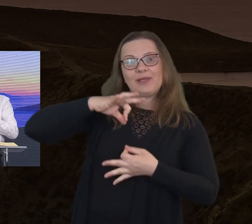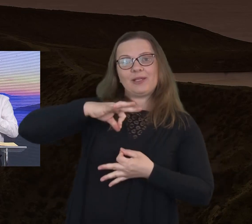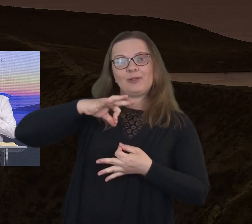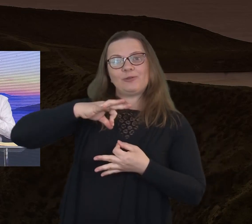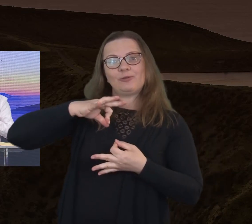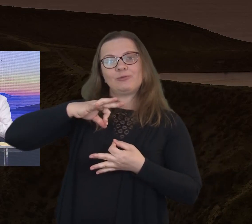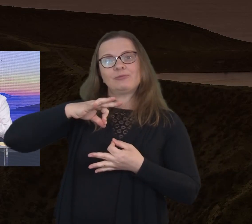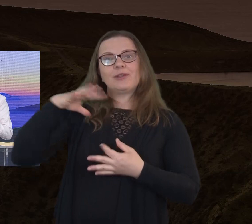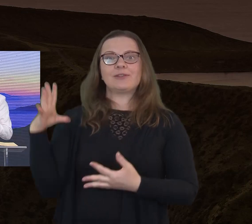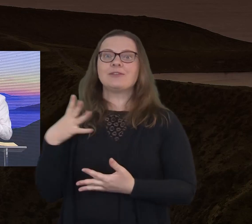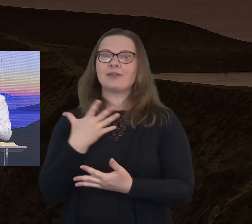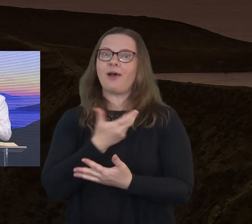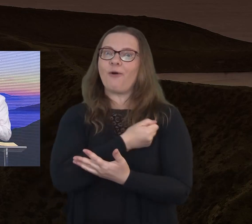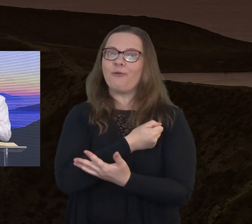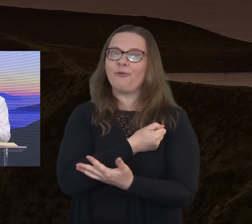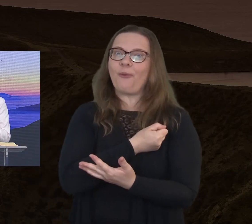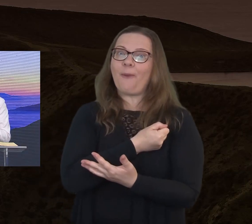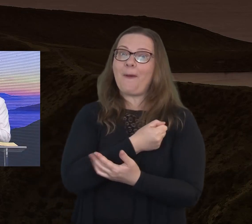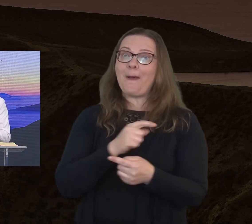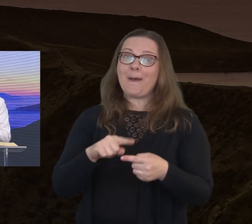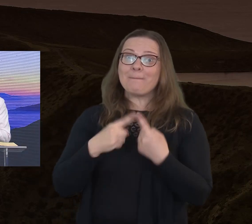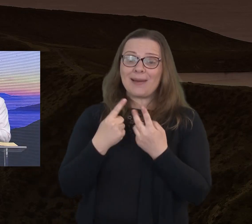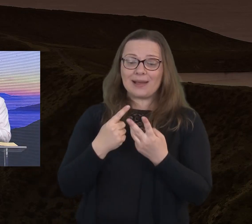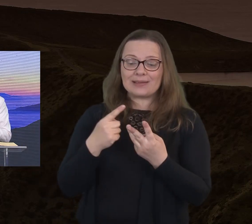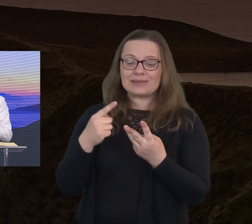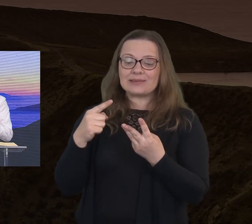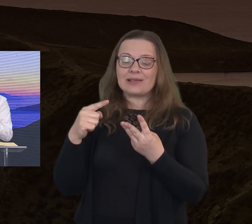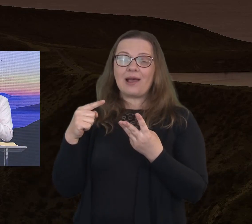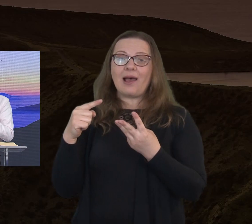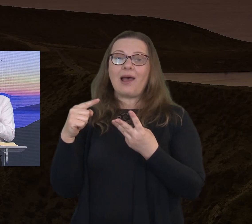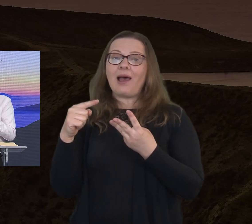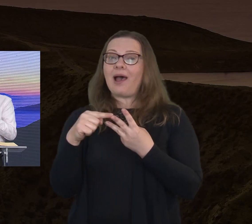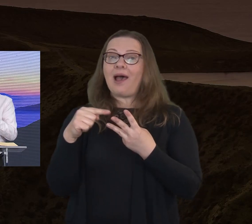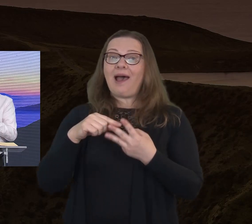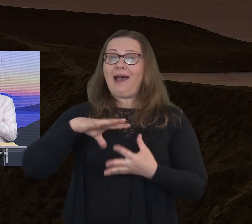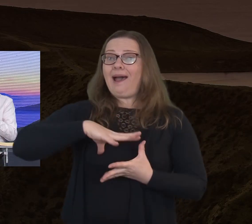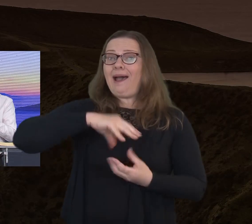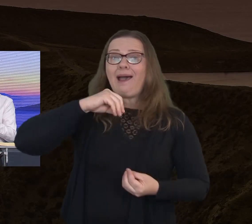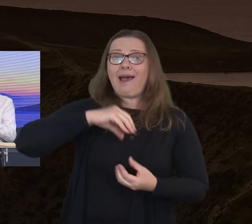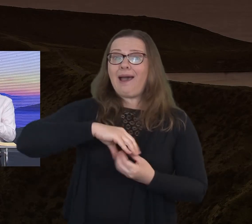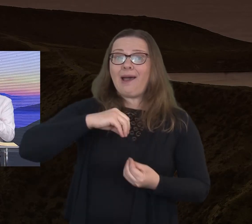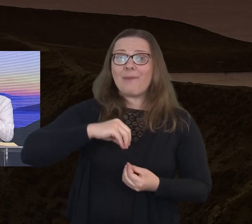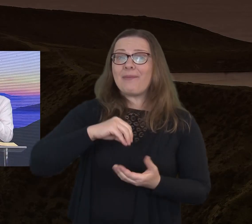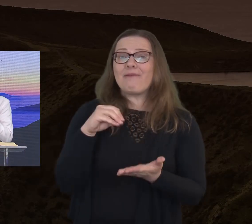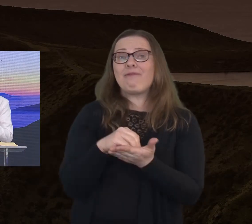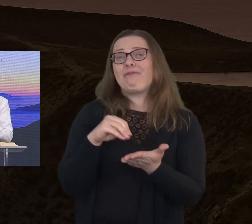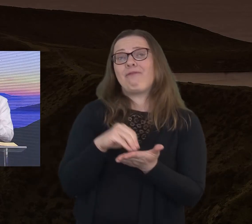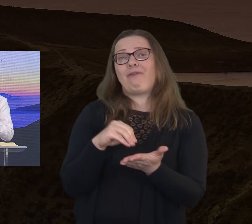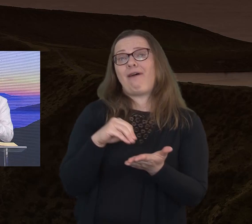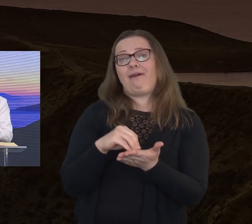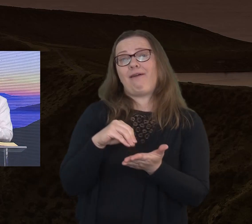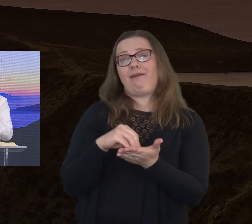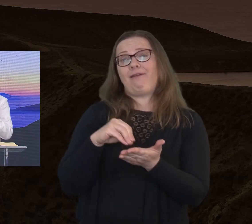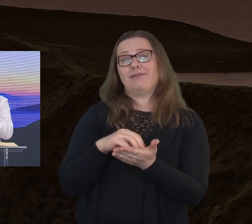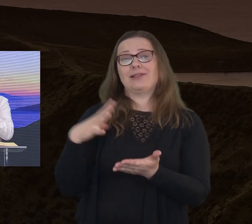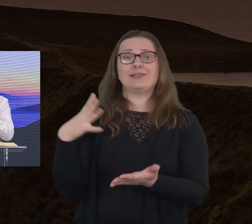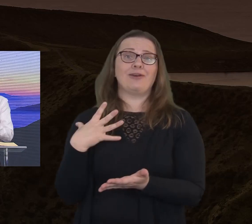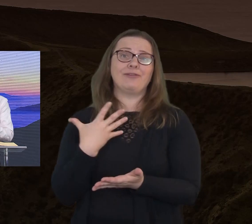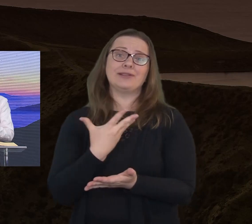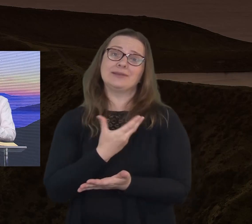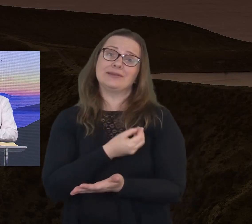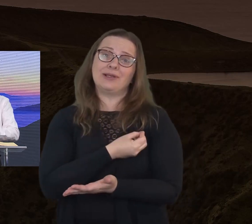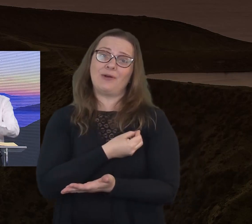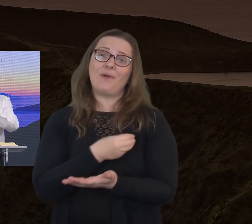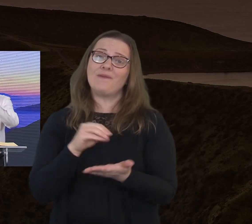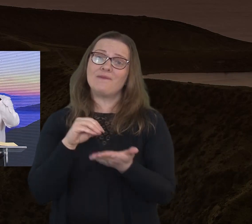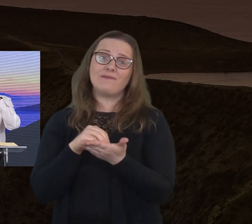nossa alma precisa de reconciliação com Deus. Por isso, nosso querido irmão Ezra está falando todo sábado, aquela